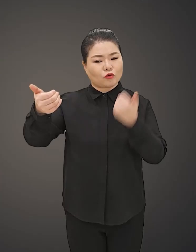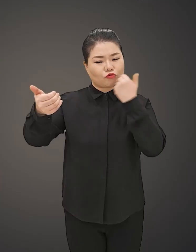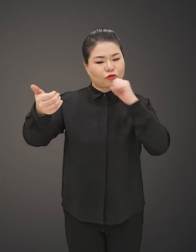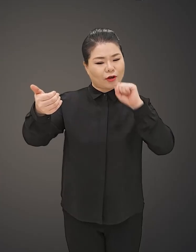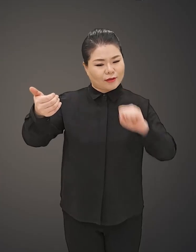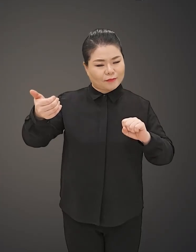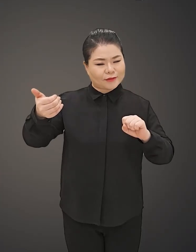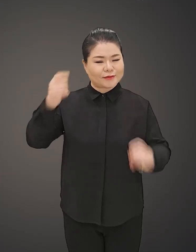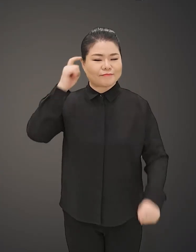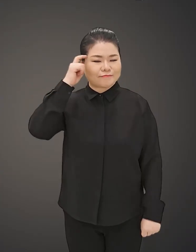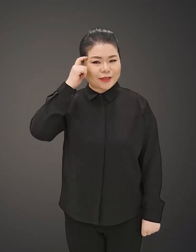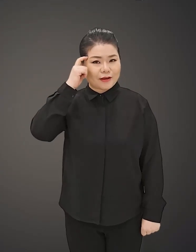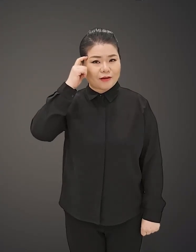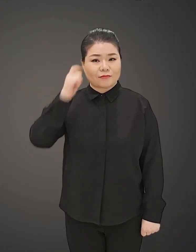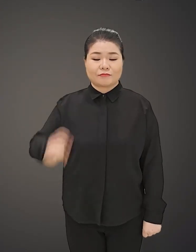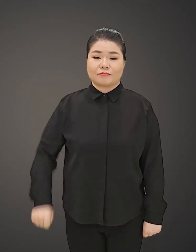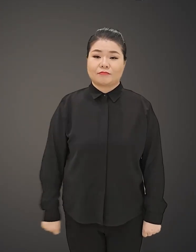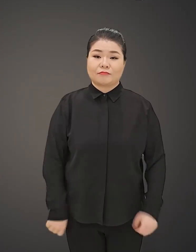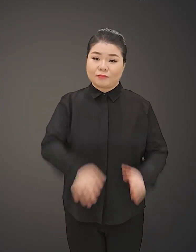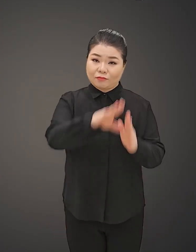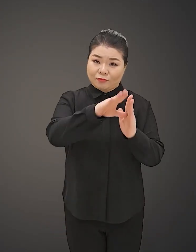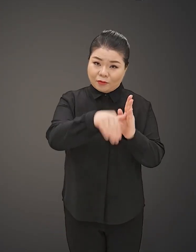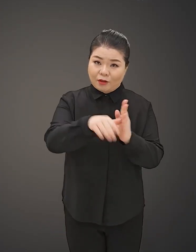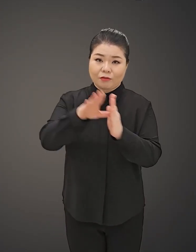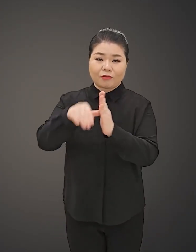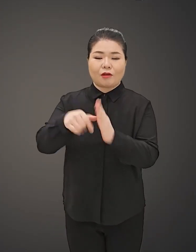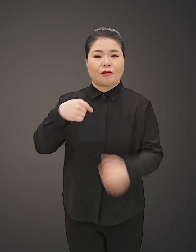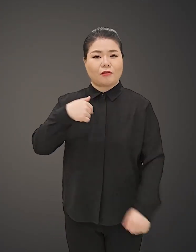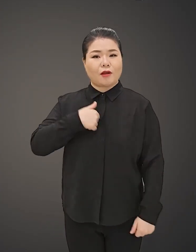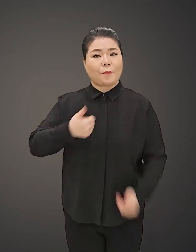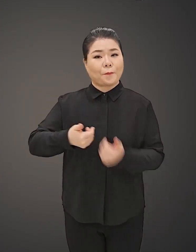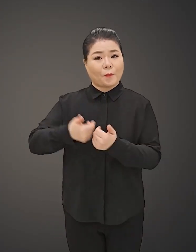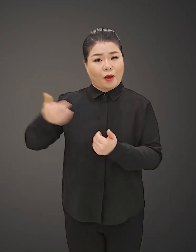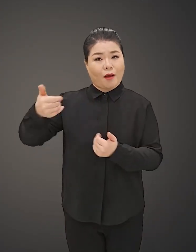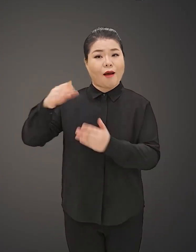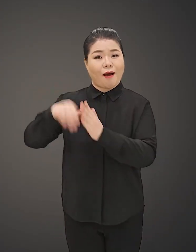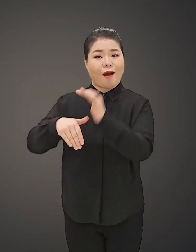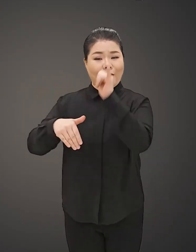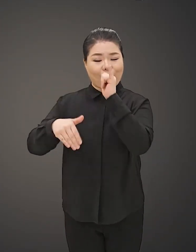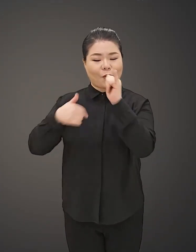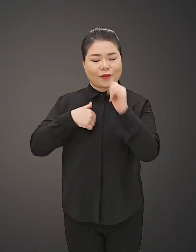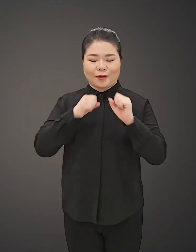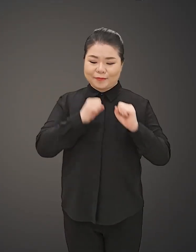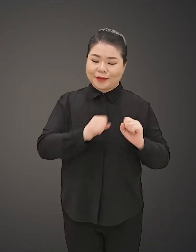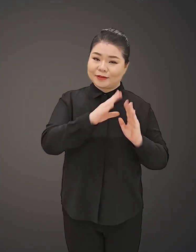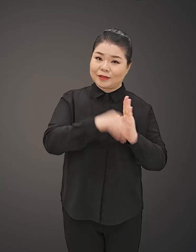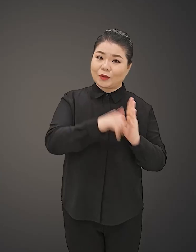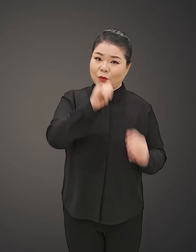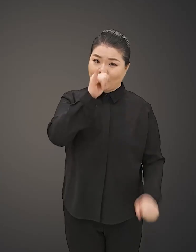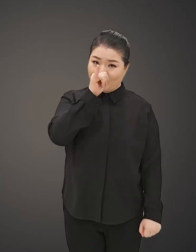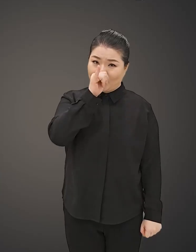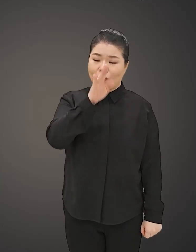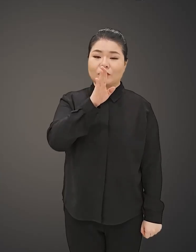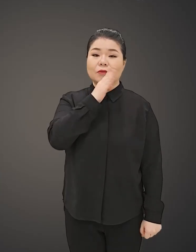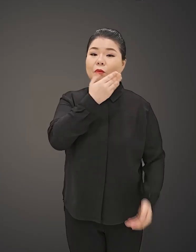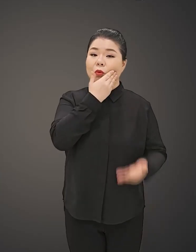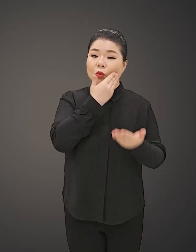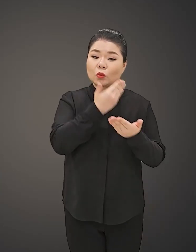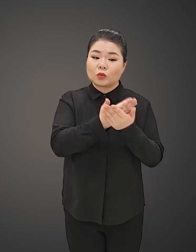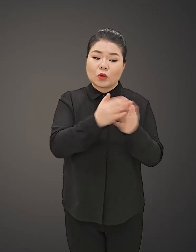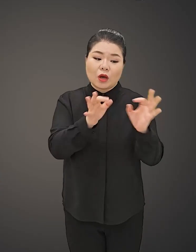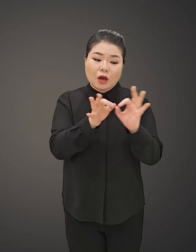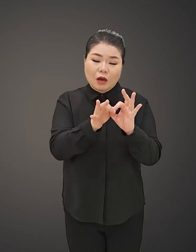생각했다. 어떤 경우 나는 떠났고 어떤 경우 남겨졌지만 정말 소중한 관계가 부서졌을